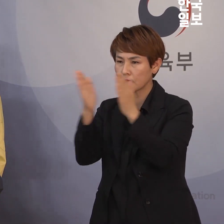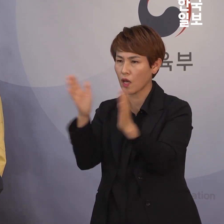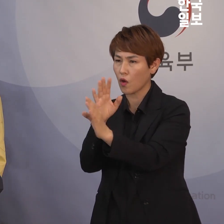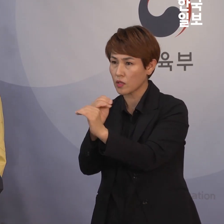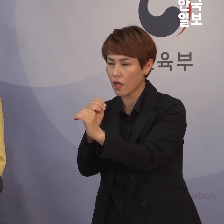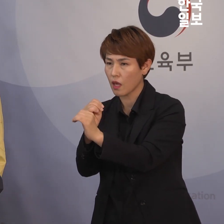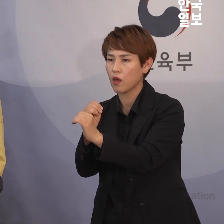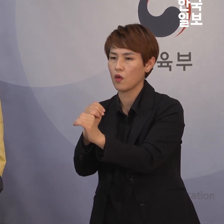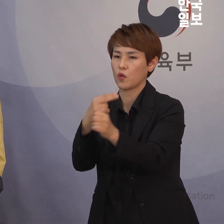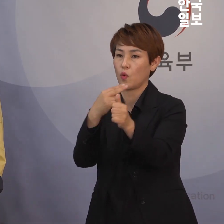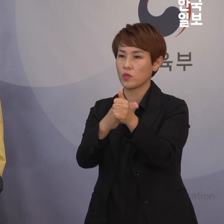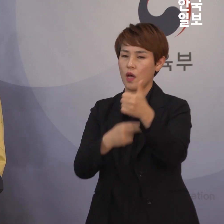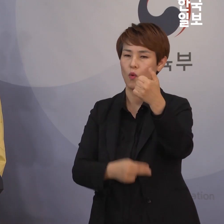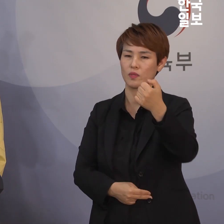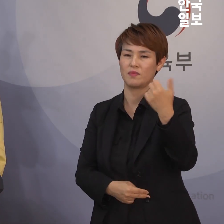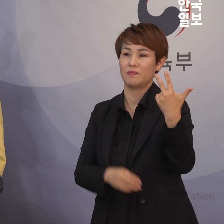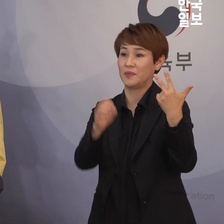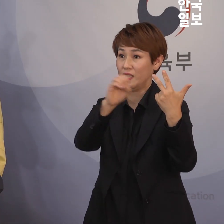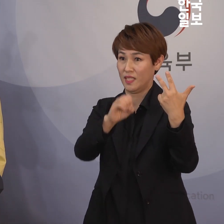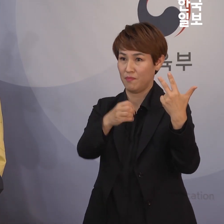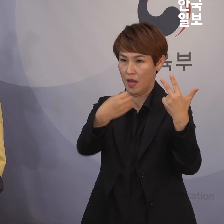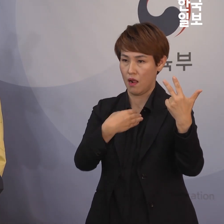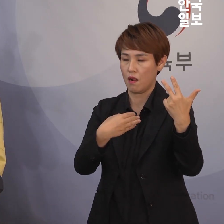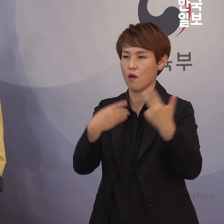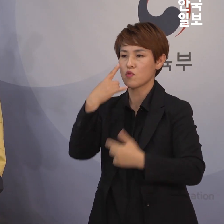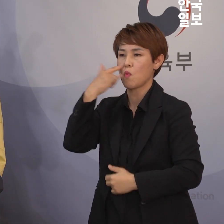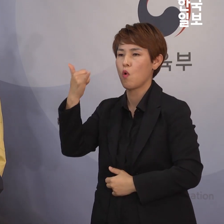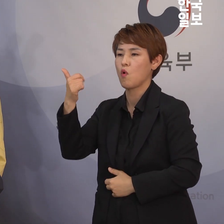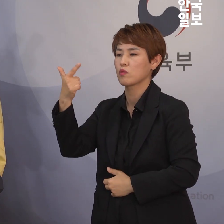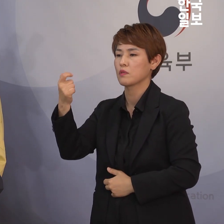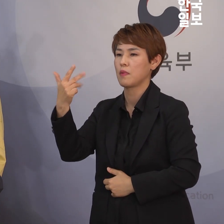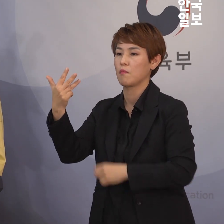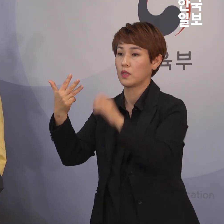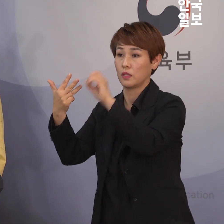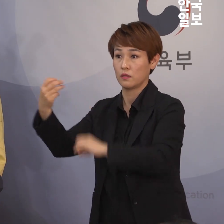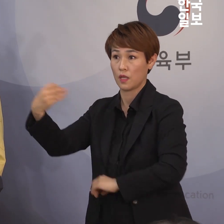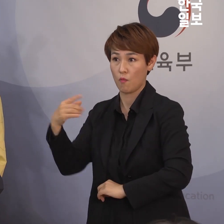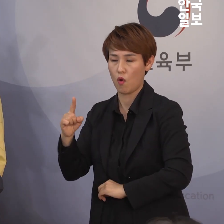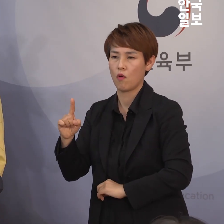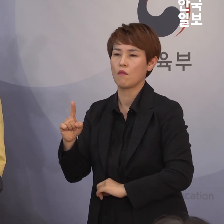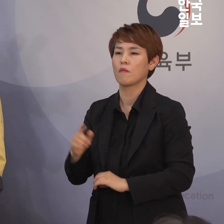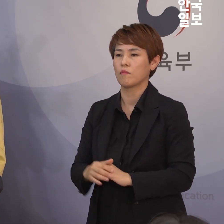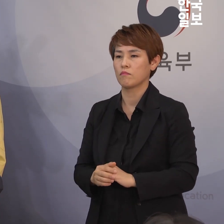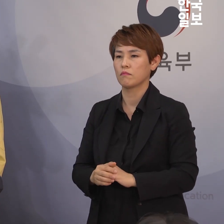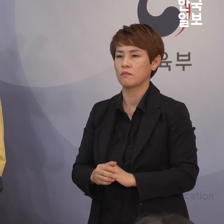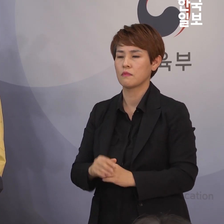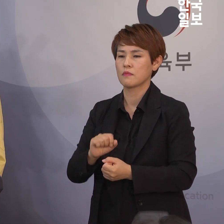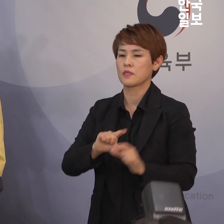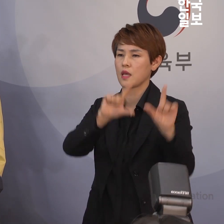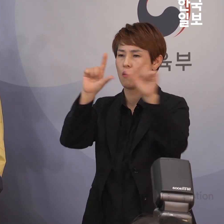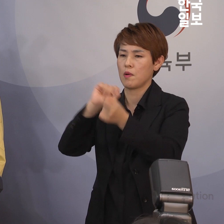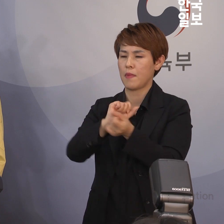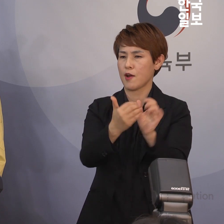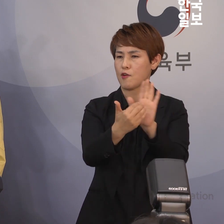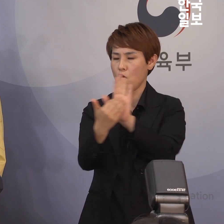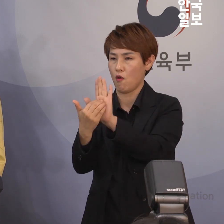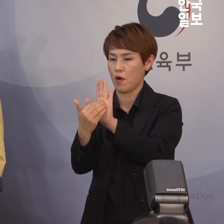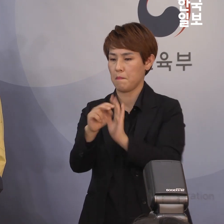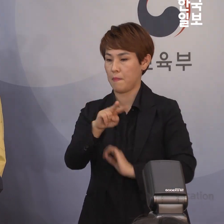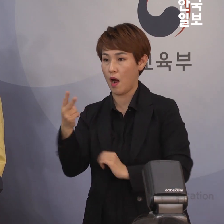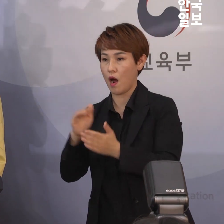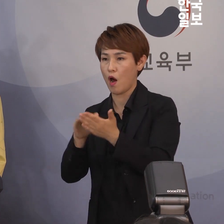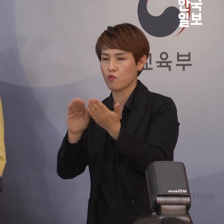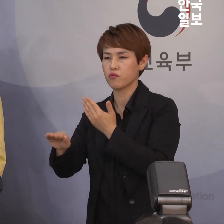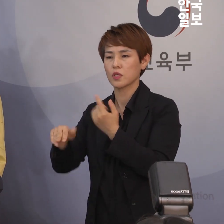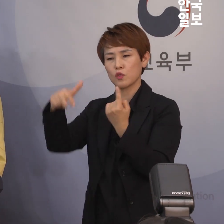교사의 57%, 학부모의 68%는 생활 방역 전환 후 1주 이내에서